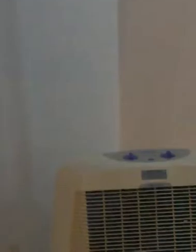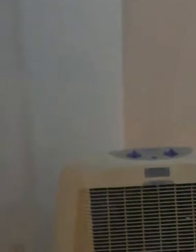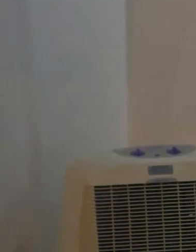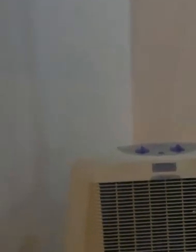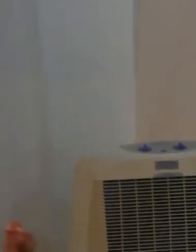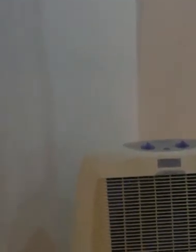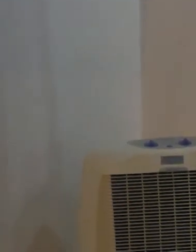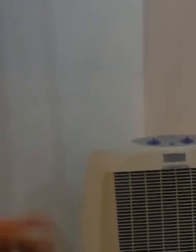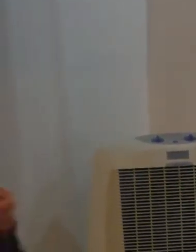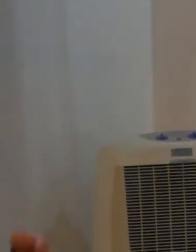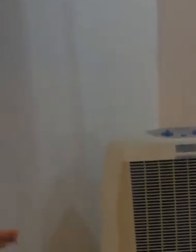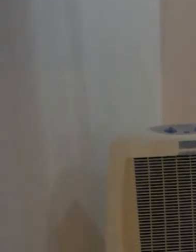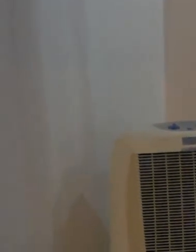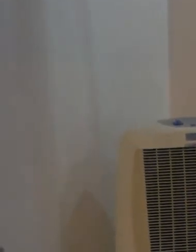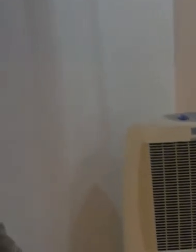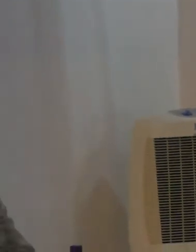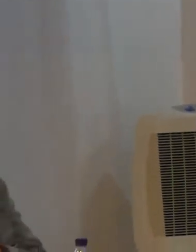una mejor manera.